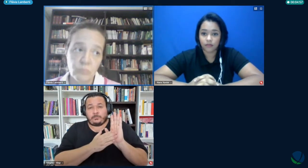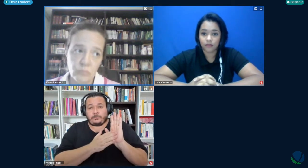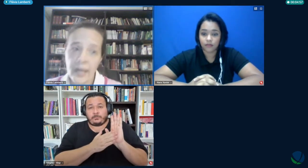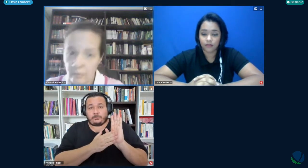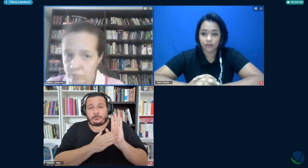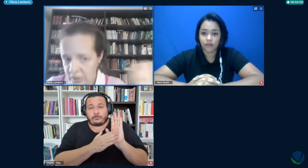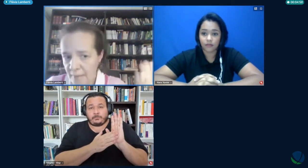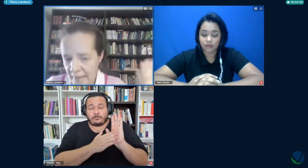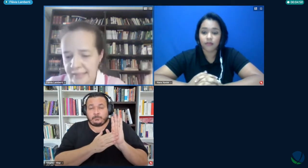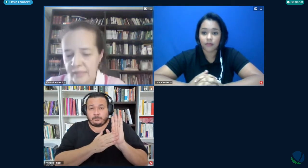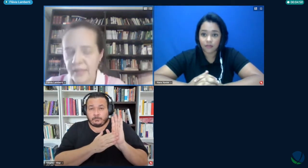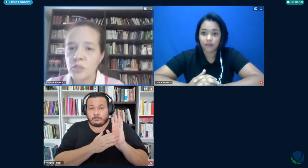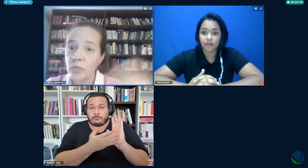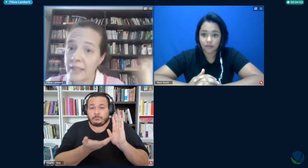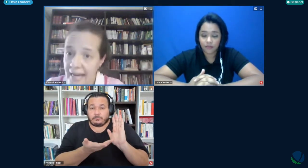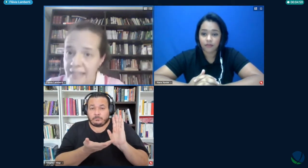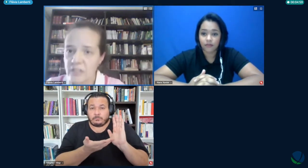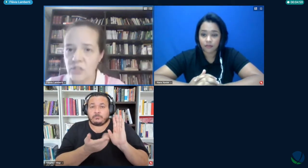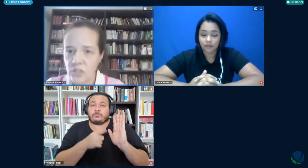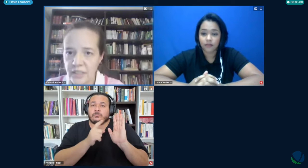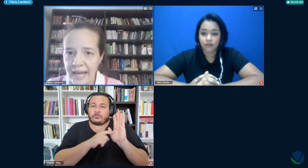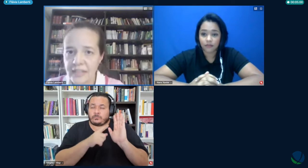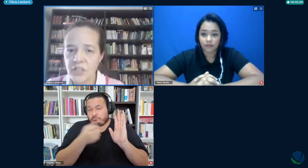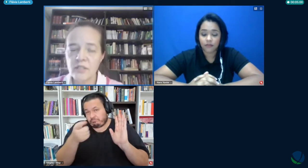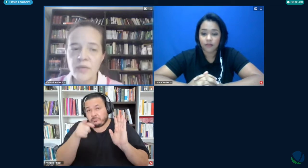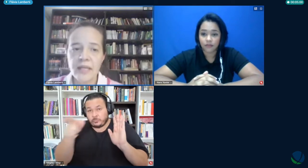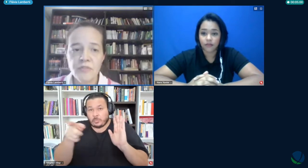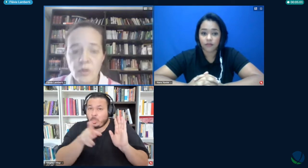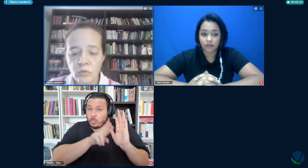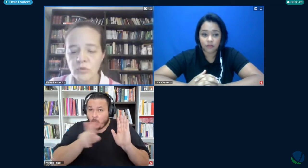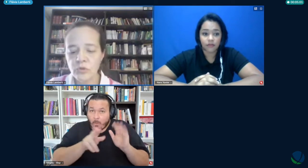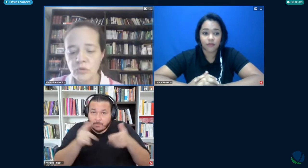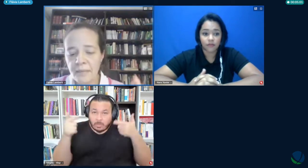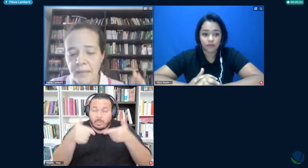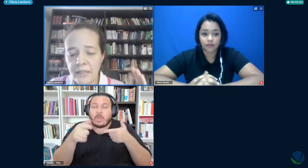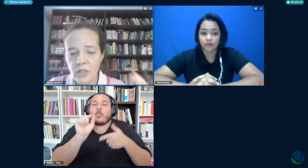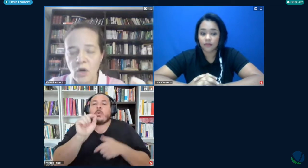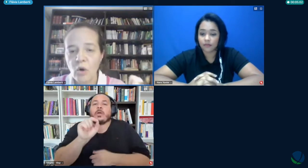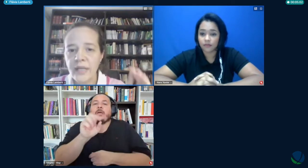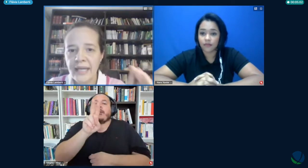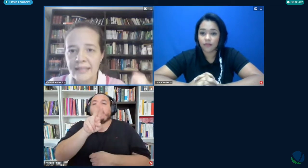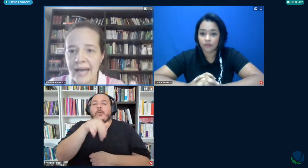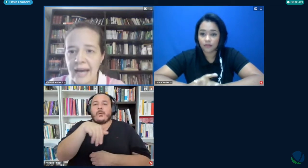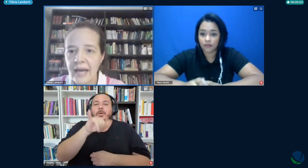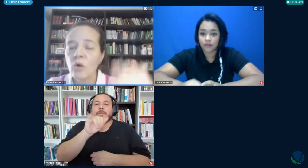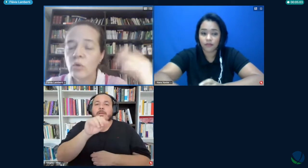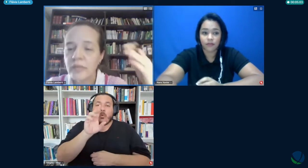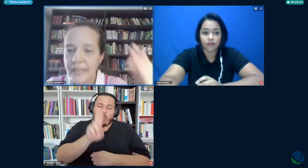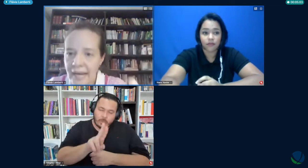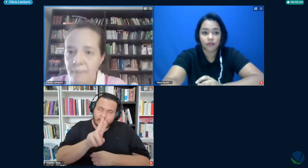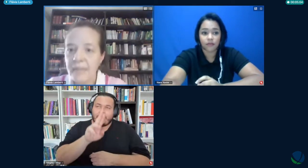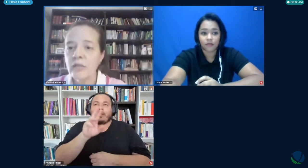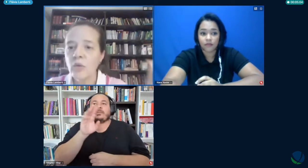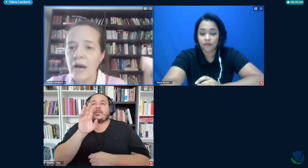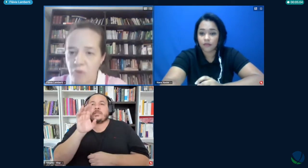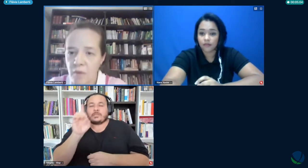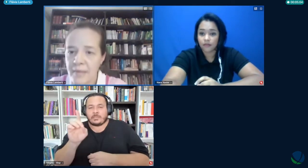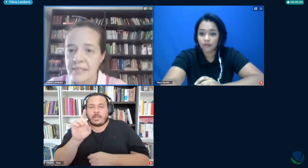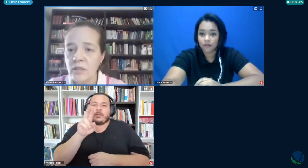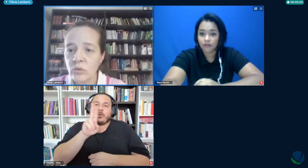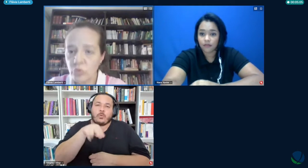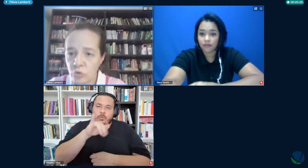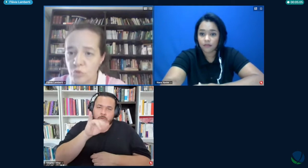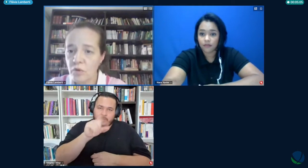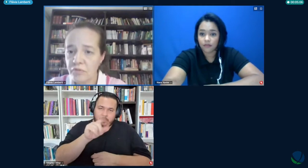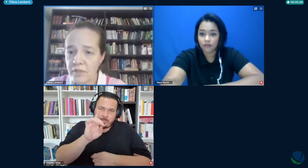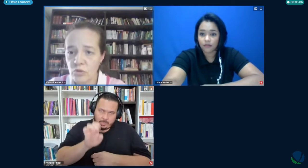de né, chamada, né, de unidades didáticas, né, que vão justamente orientar o treinamento, a